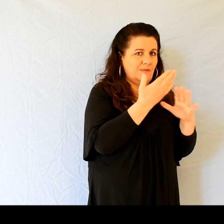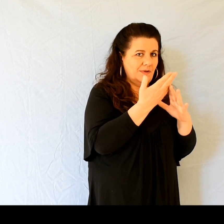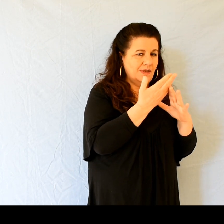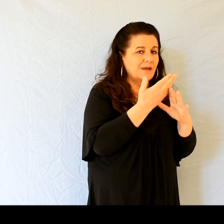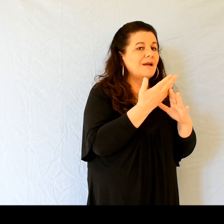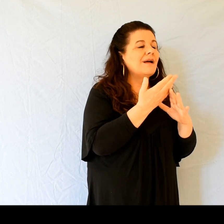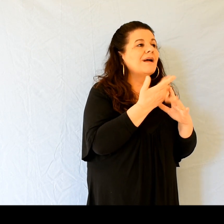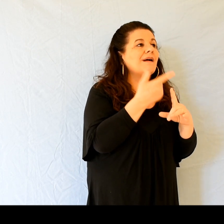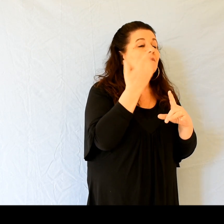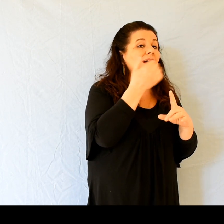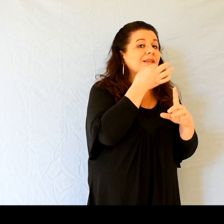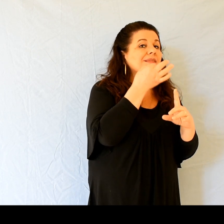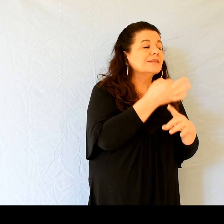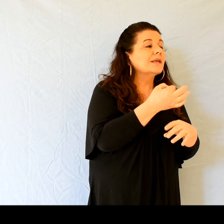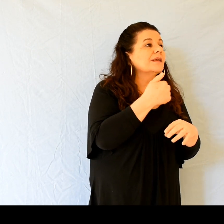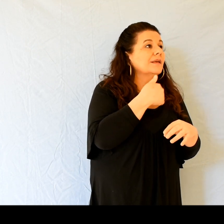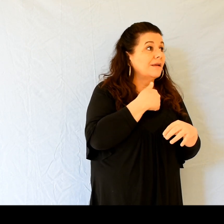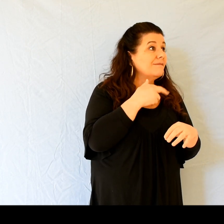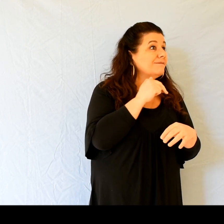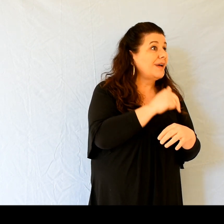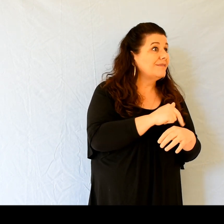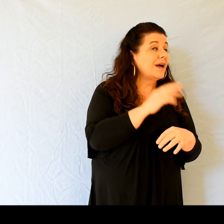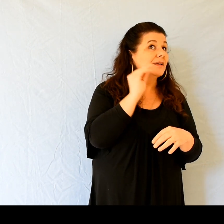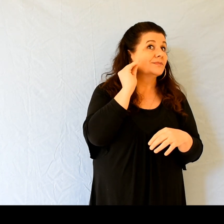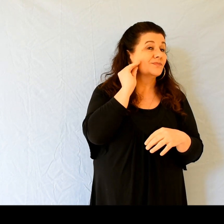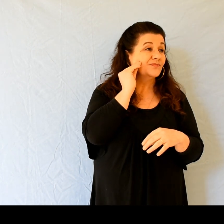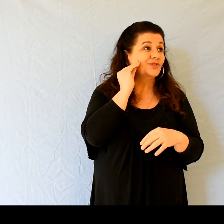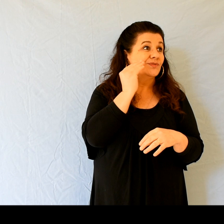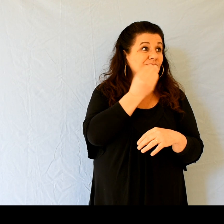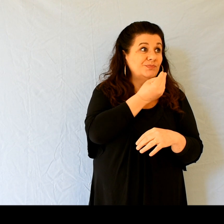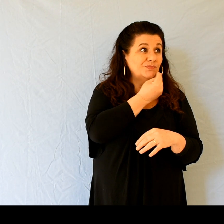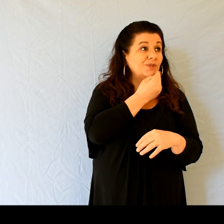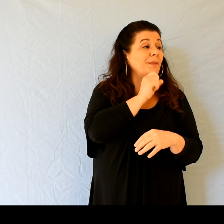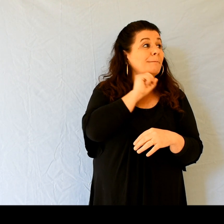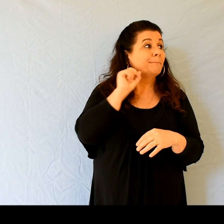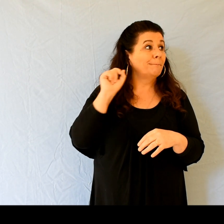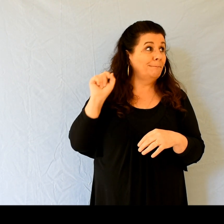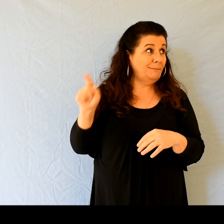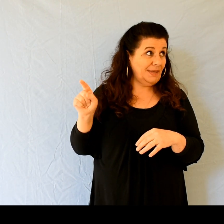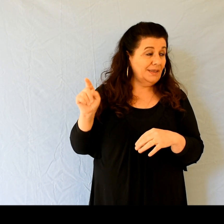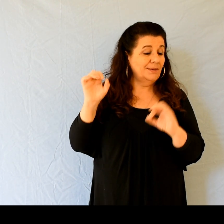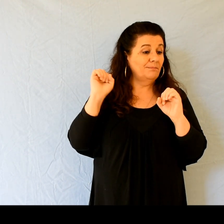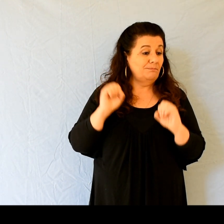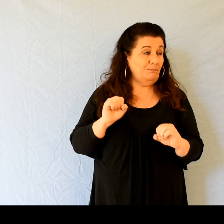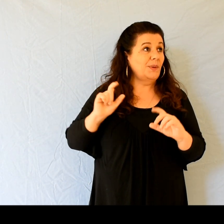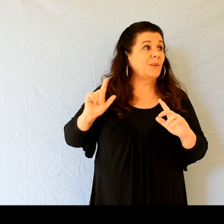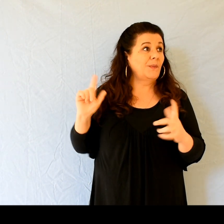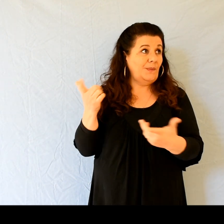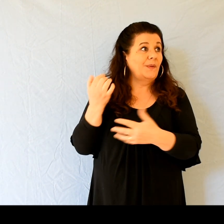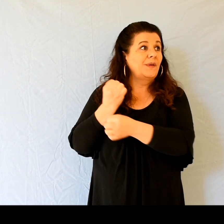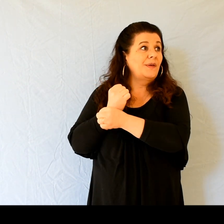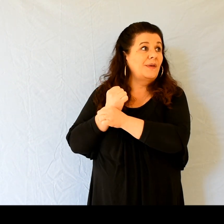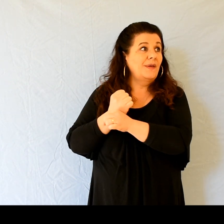Celui que j'embrasserai, c'est lui. Arrêtez-le et emmenez-le sous bonne